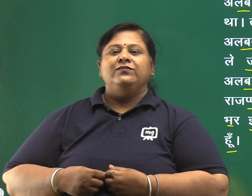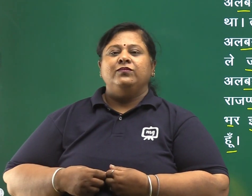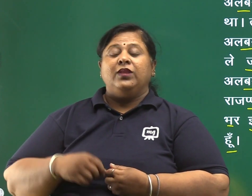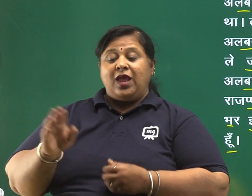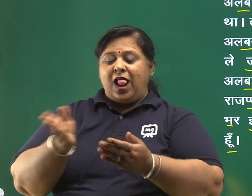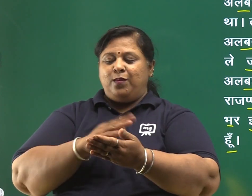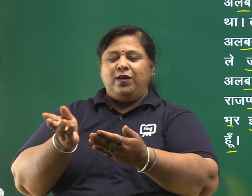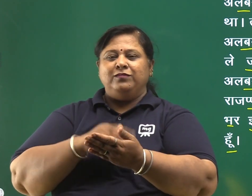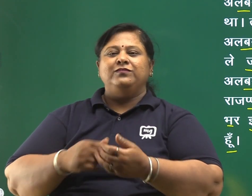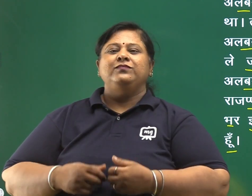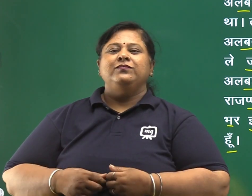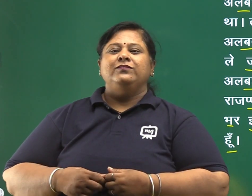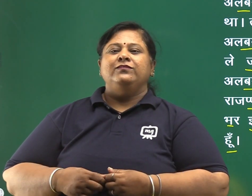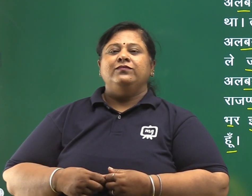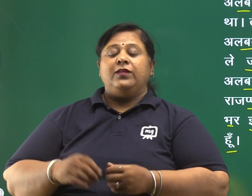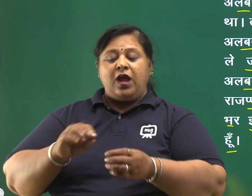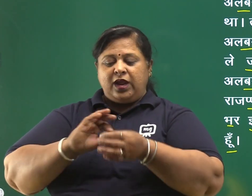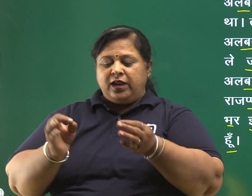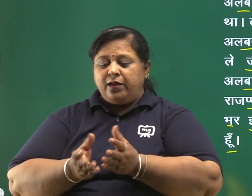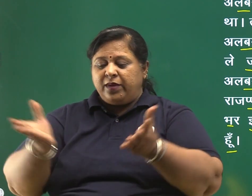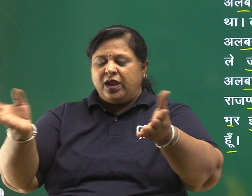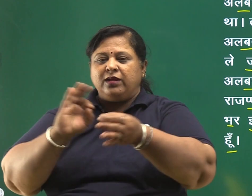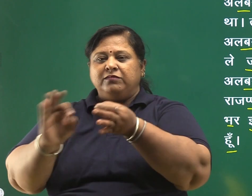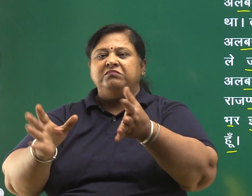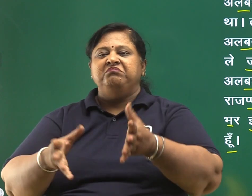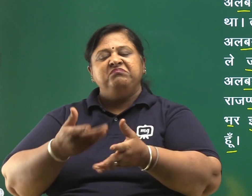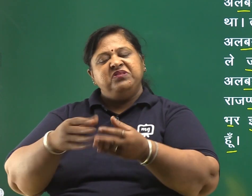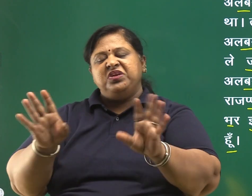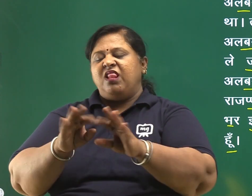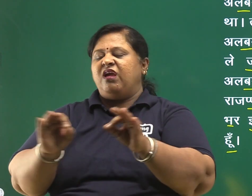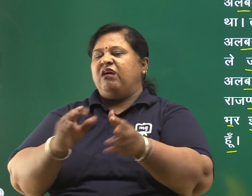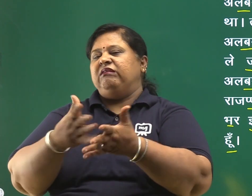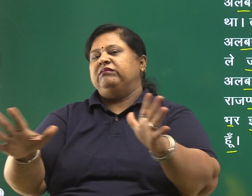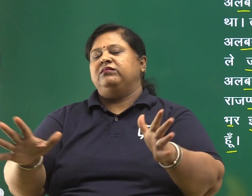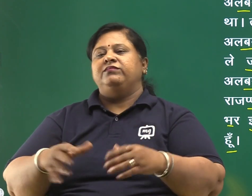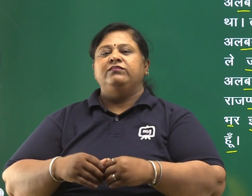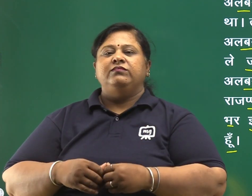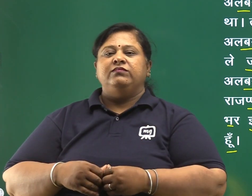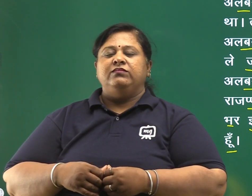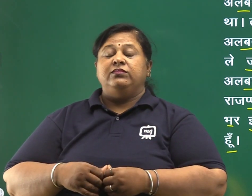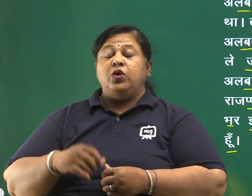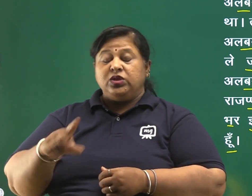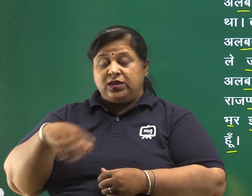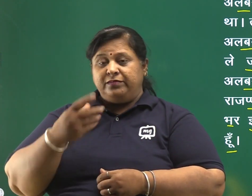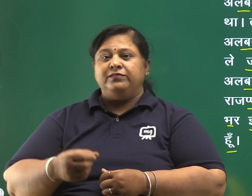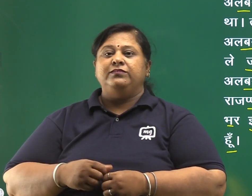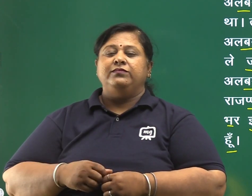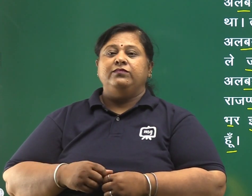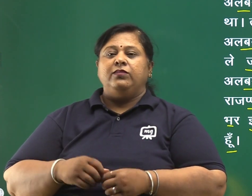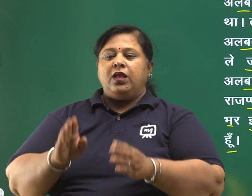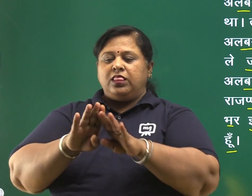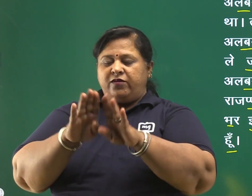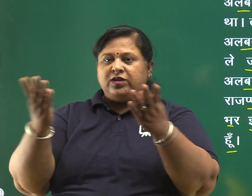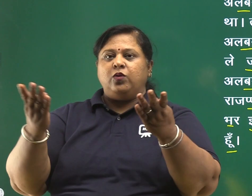कि एल्बम अंगीठी में जल गया और जब